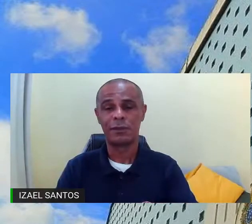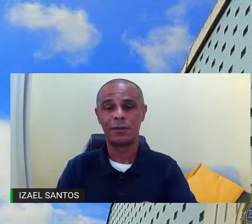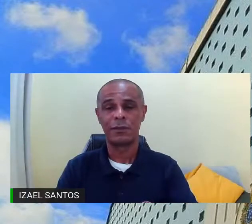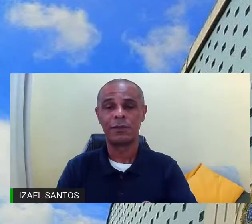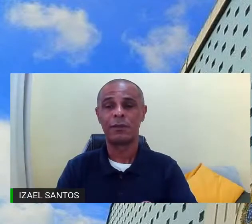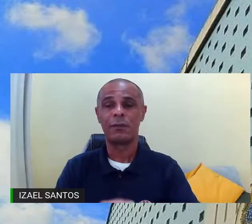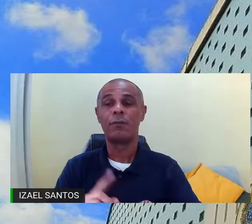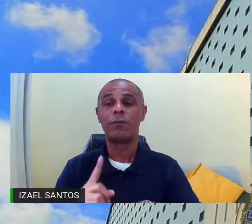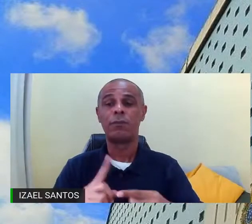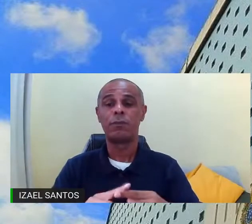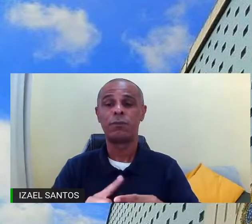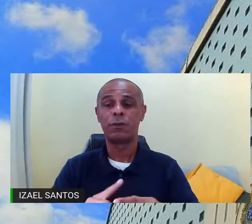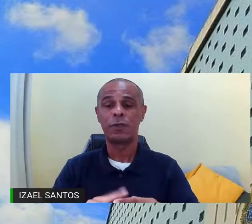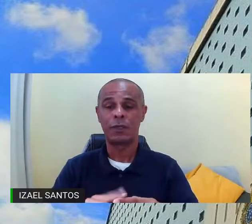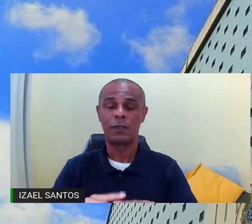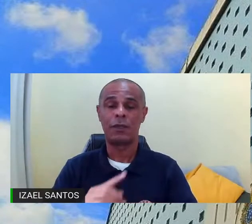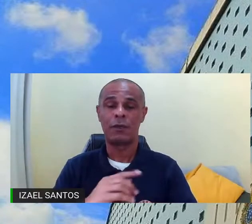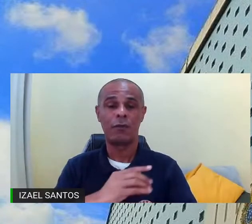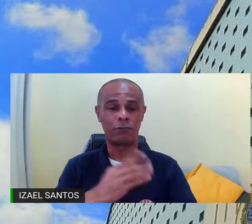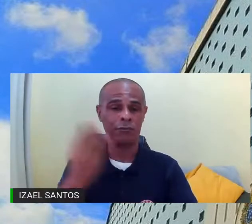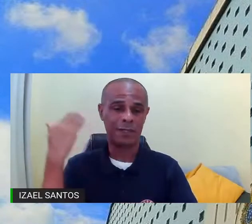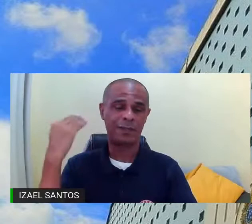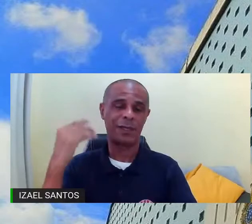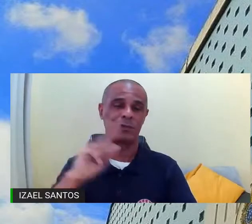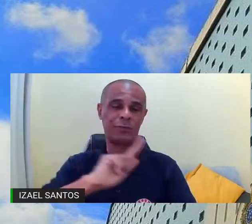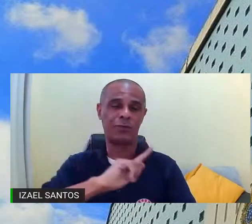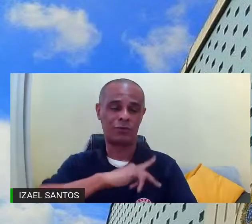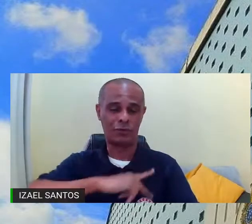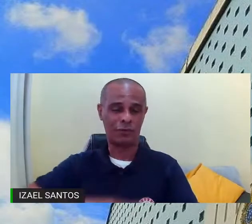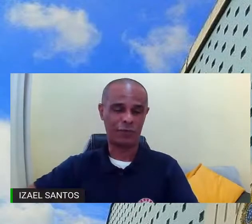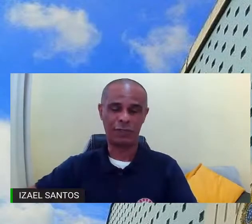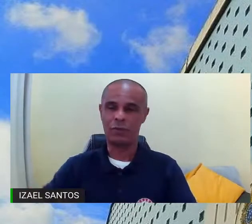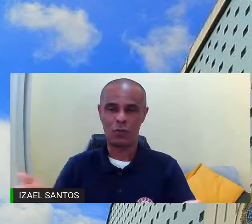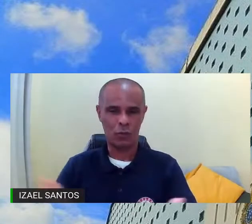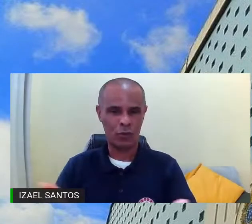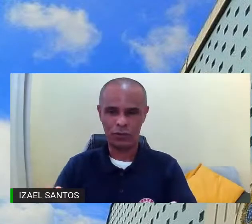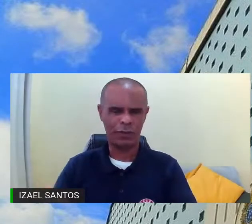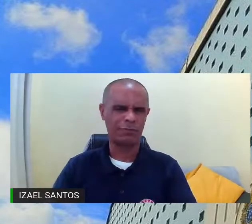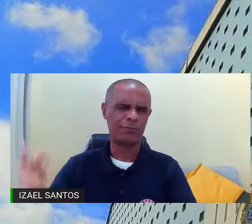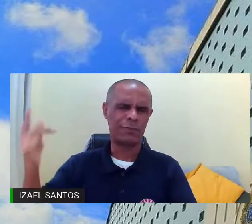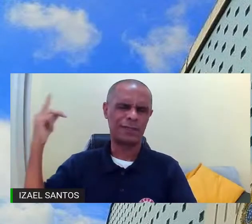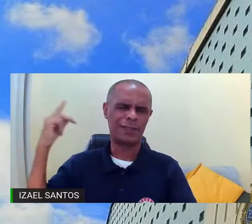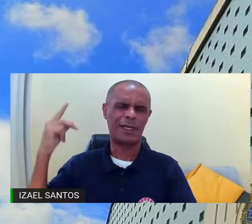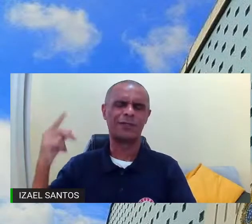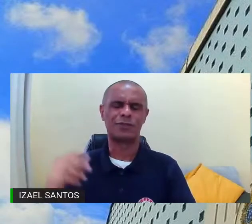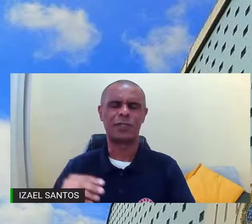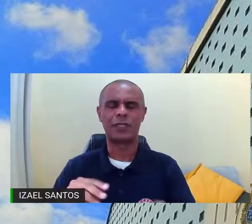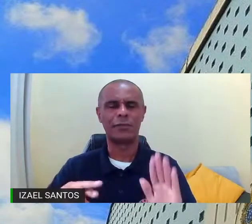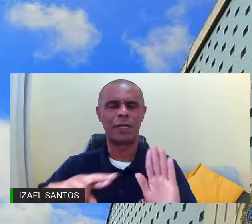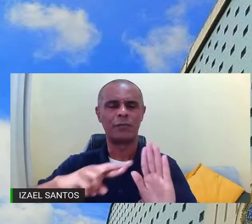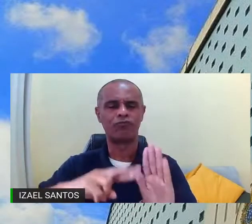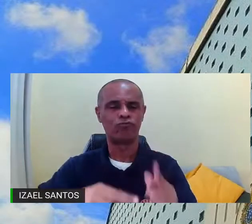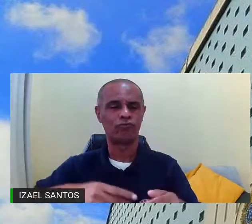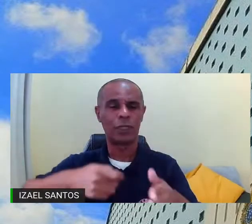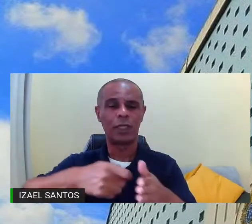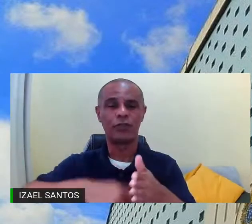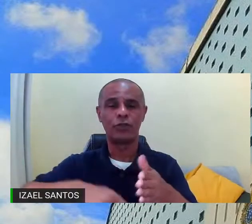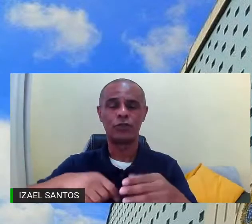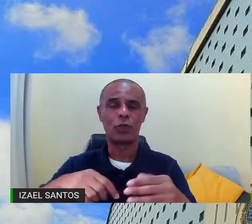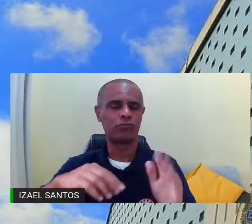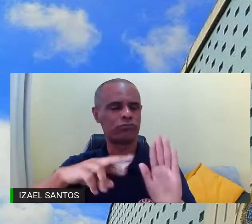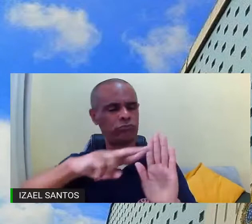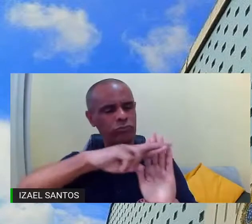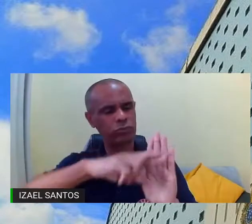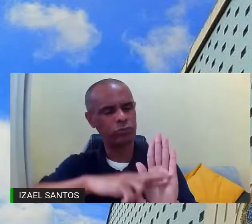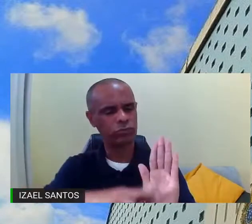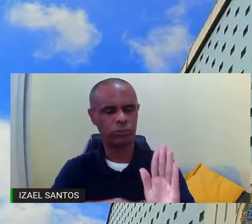governo, anteriores inclusive, hein? Não só deste, anteriores, restrições das escolas, de seus